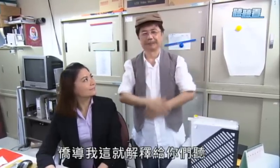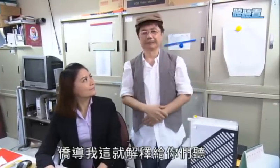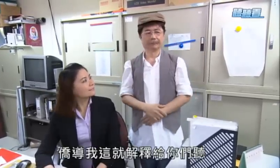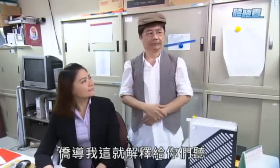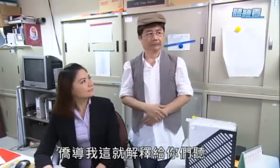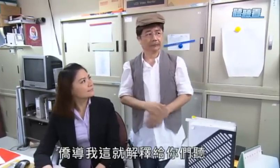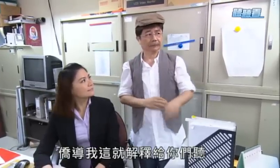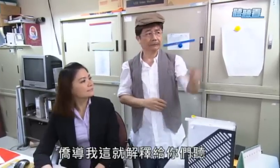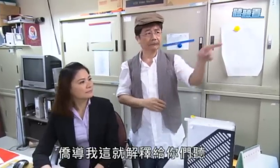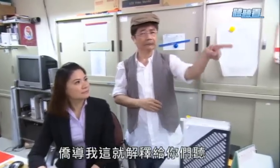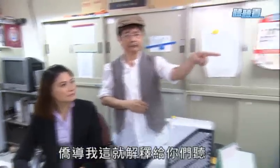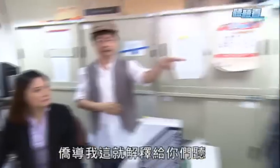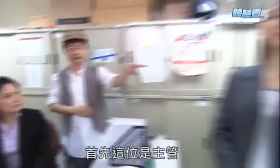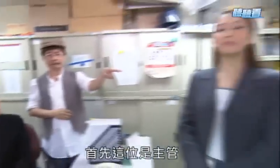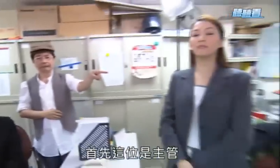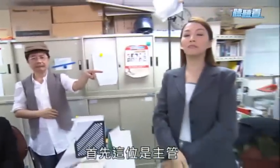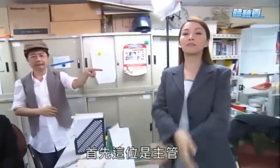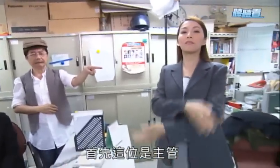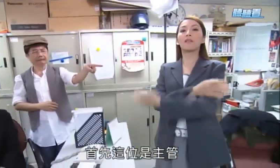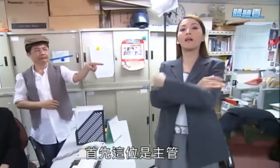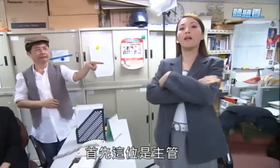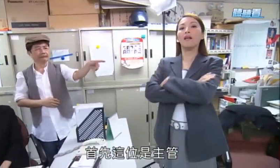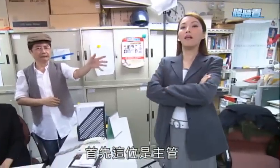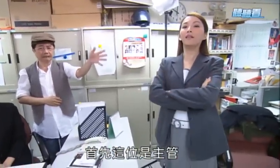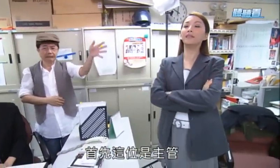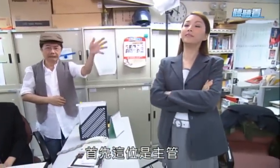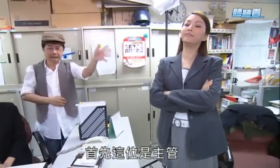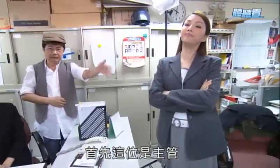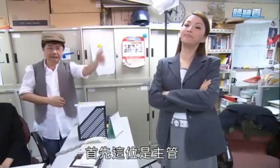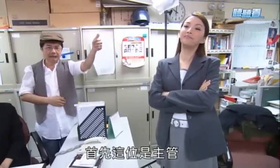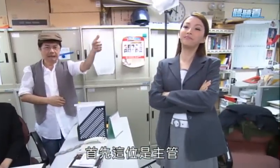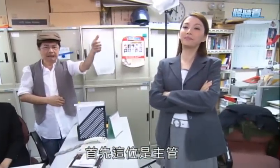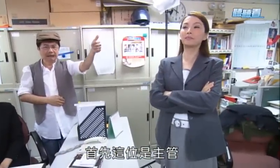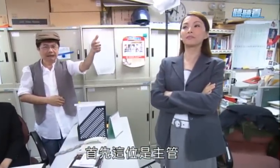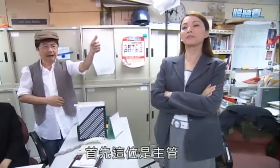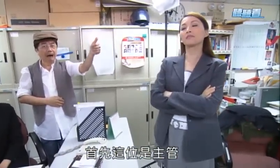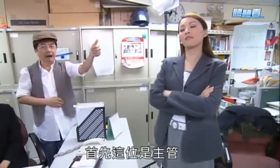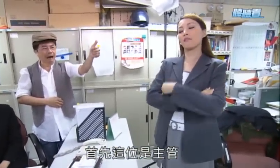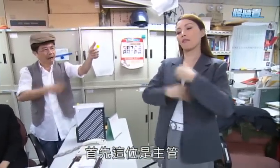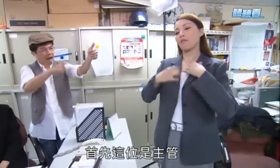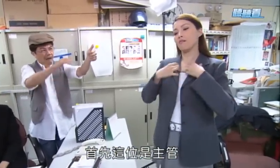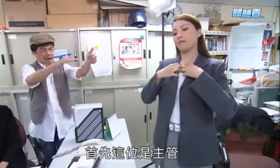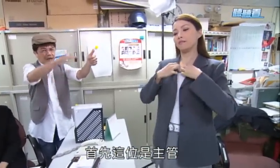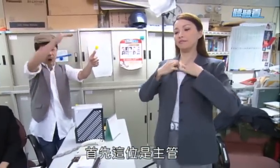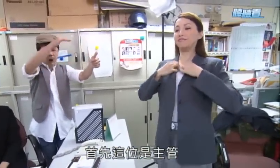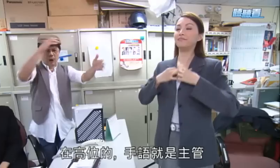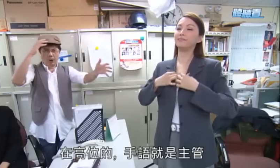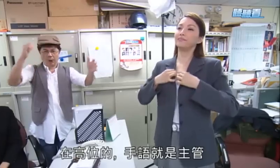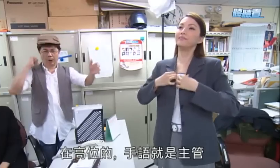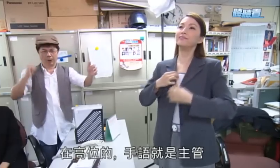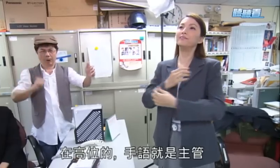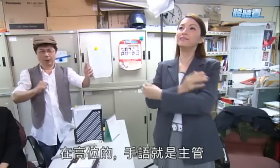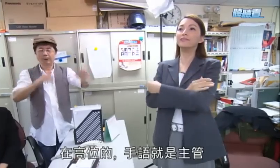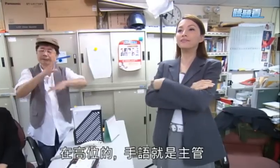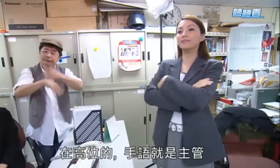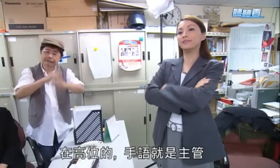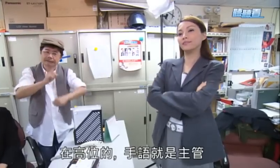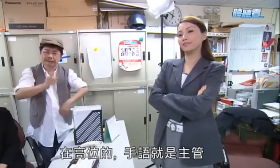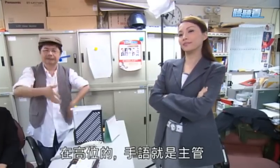这就解释给你们听啊。首先呢，这位是主管，在高位的，手语就